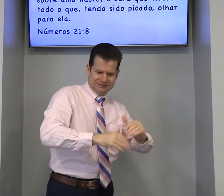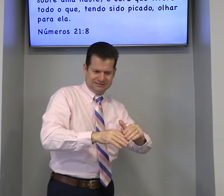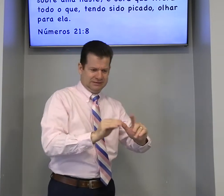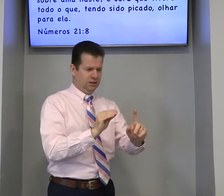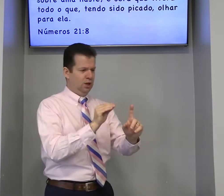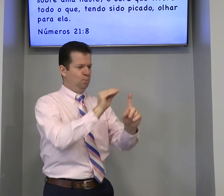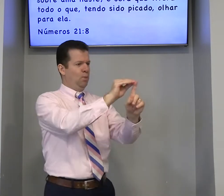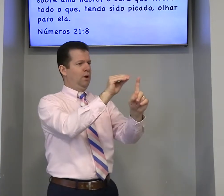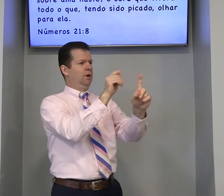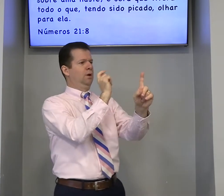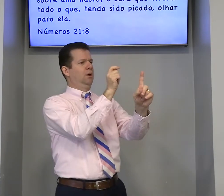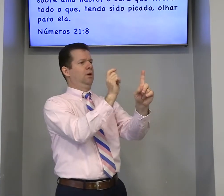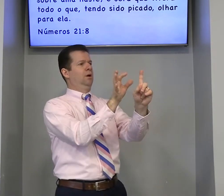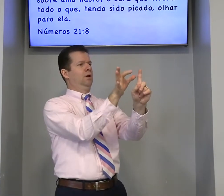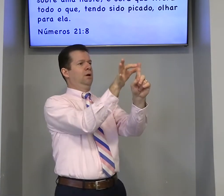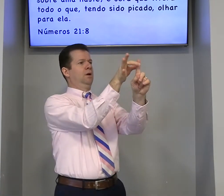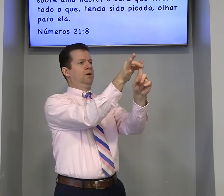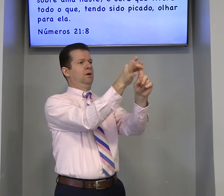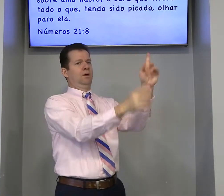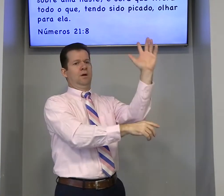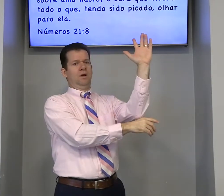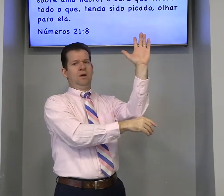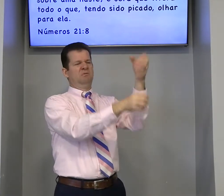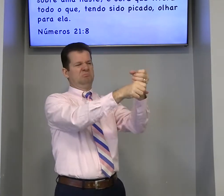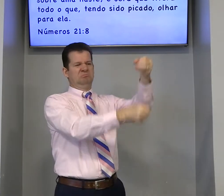ardente e põe-na sobre um haste.